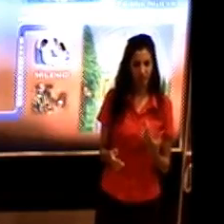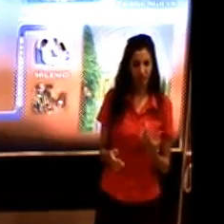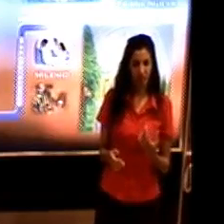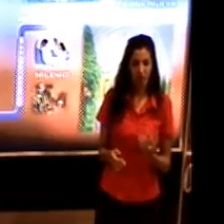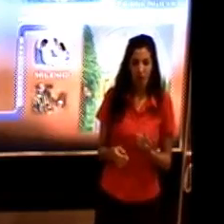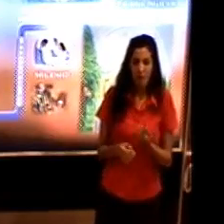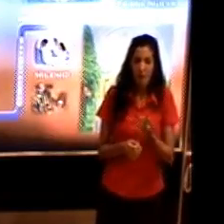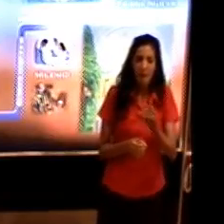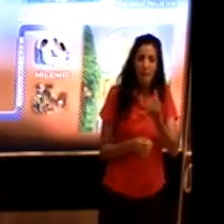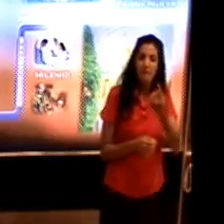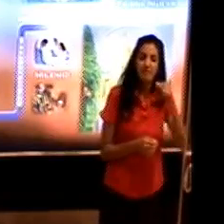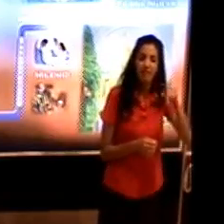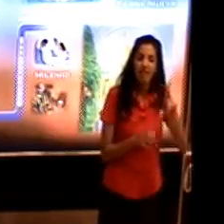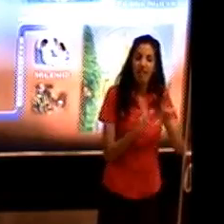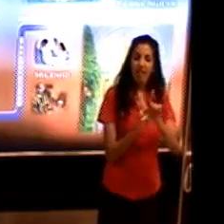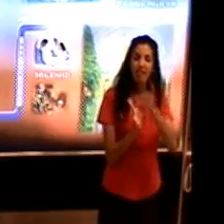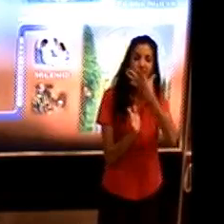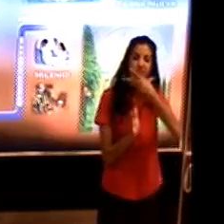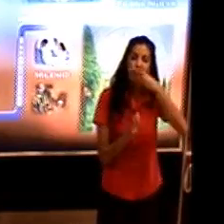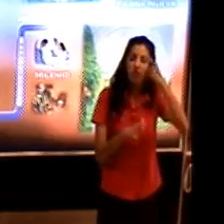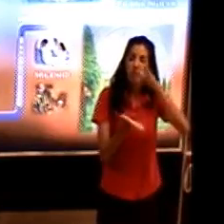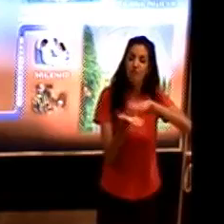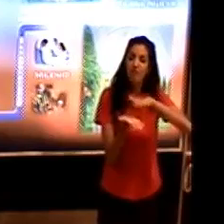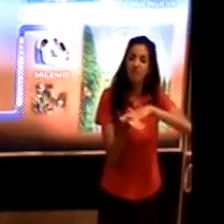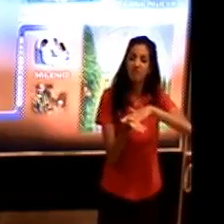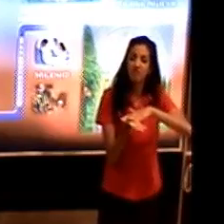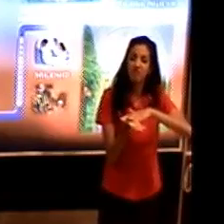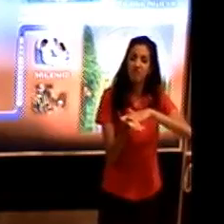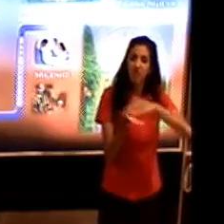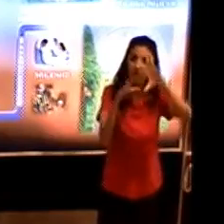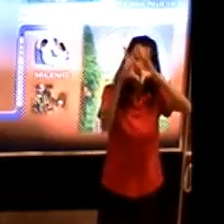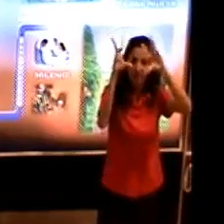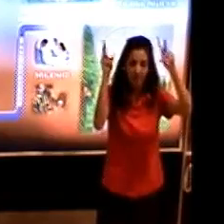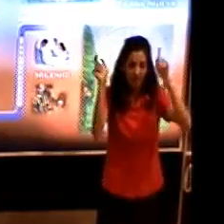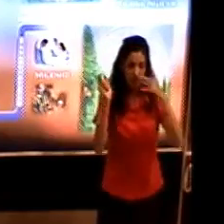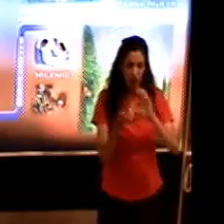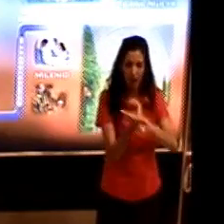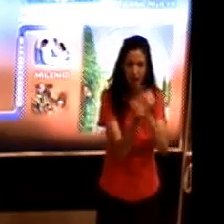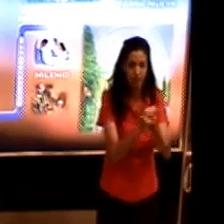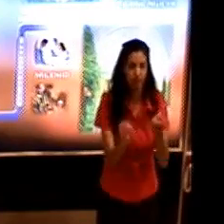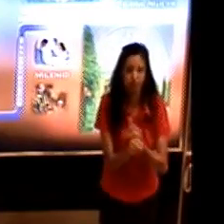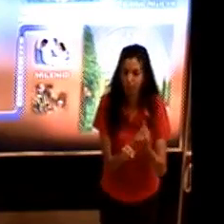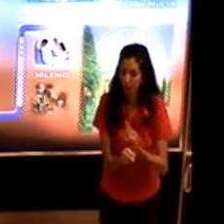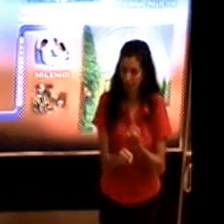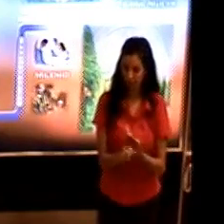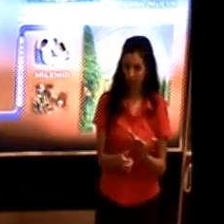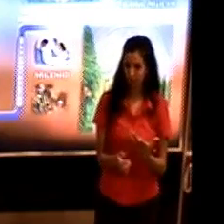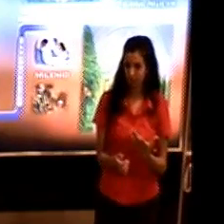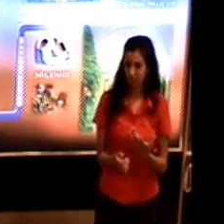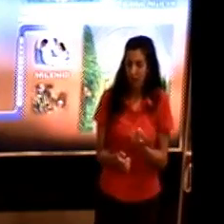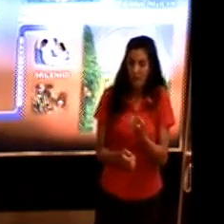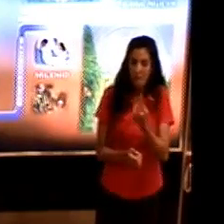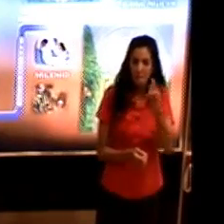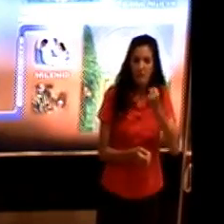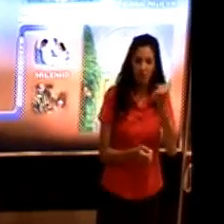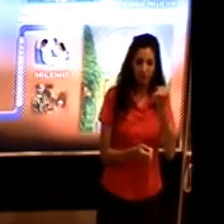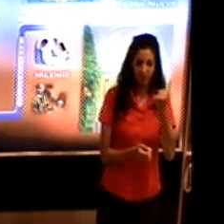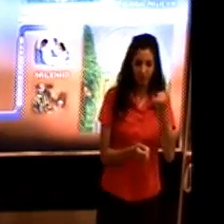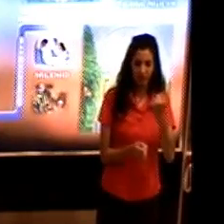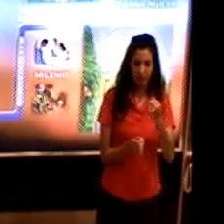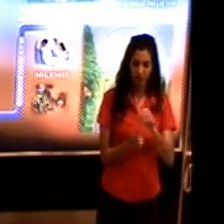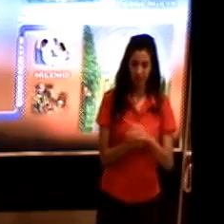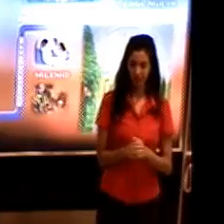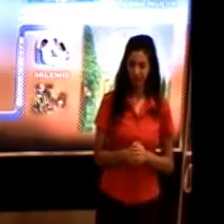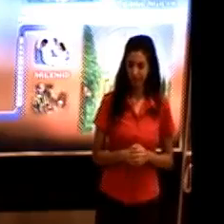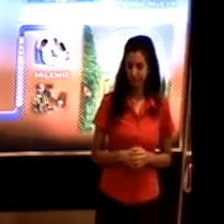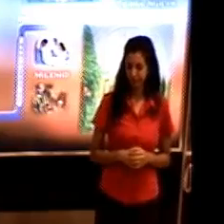principio del gobierno celestial, de manera que no puede ser cambiada. Este es el primer principio del Evangelio,